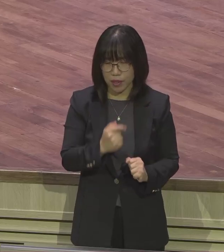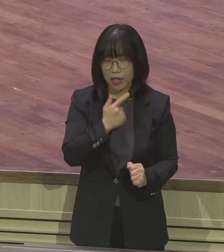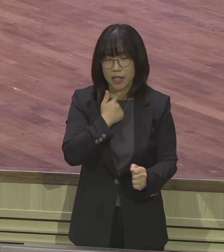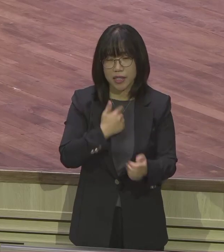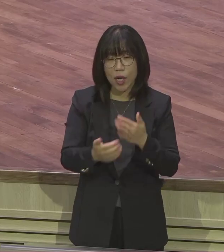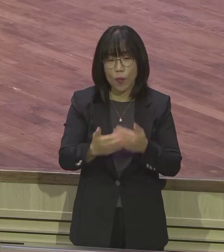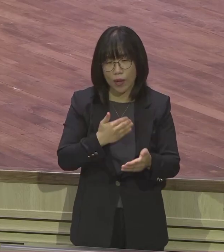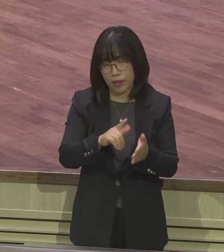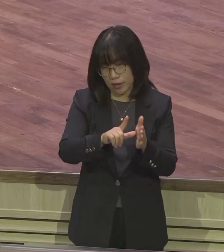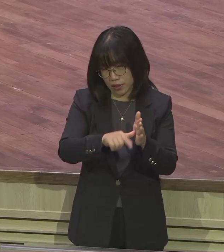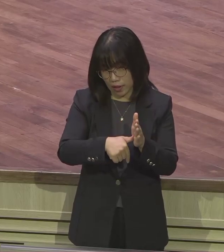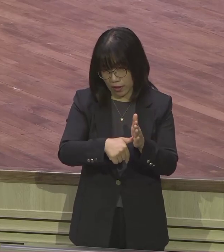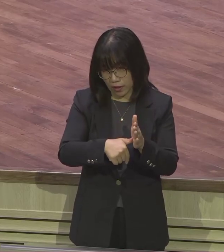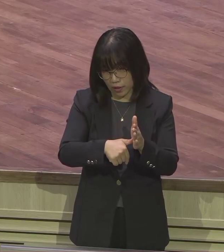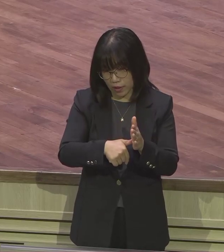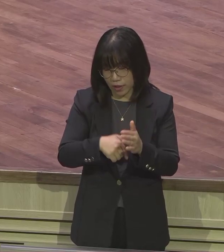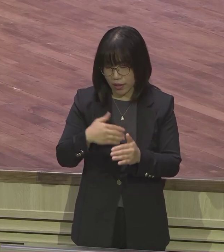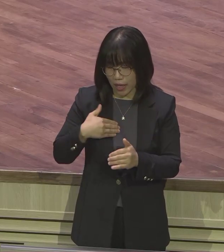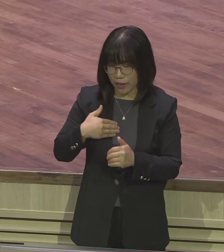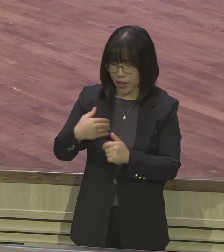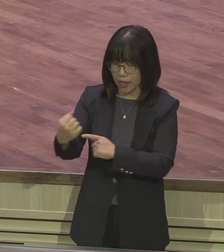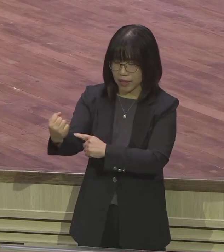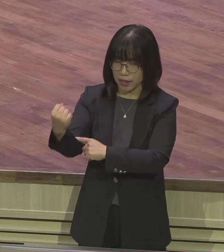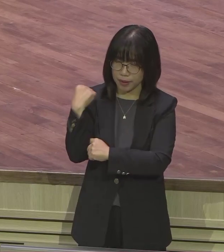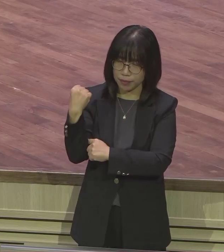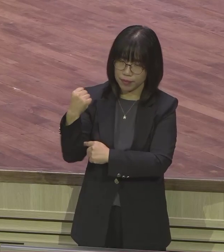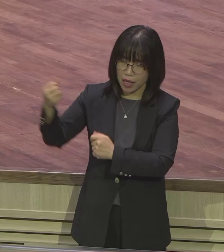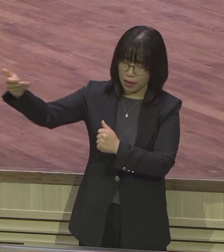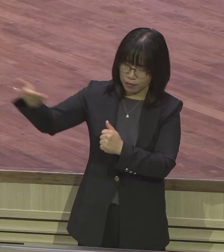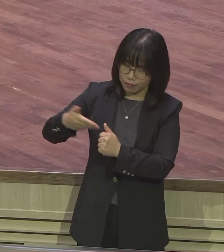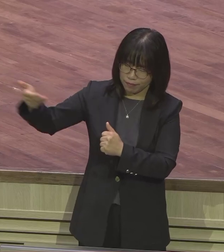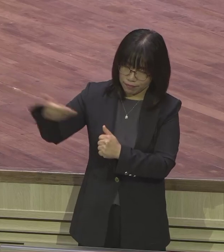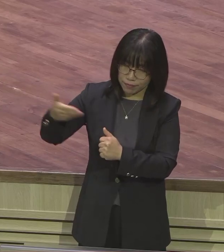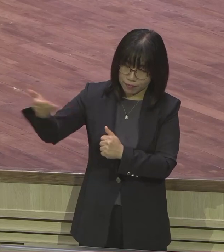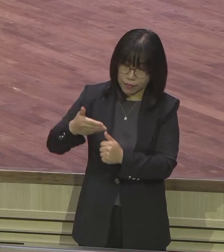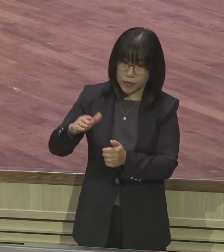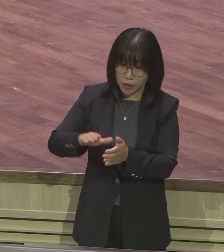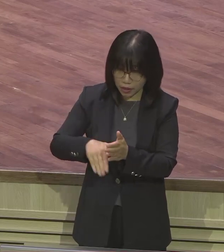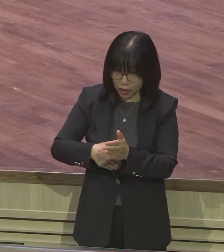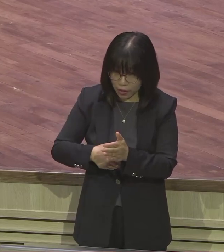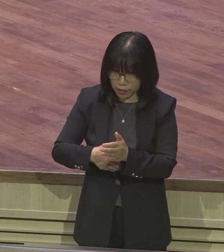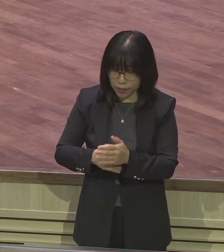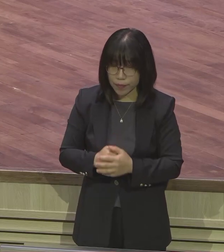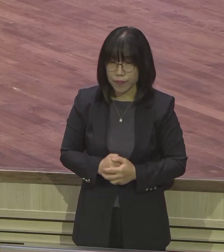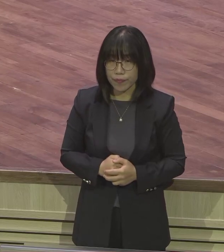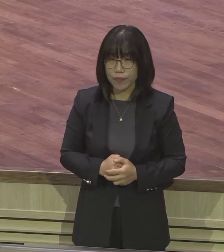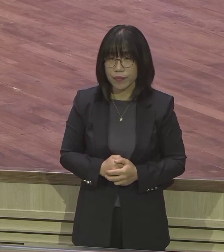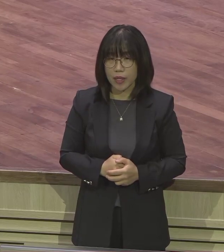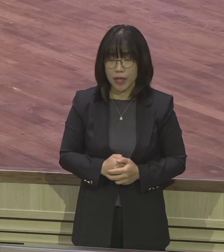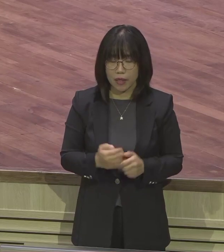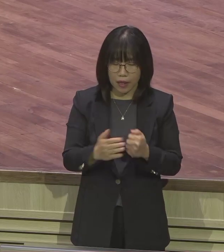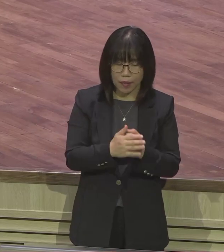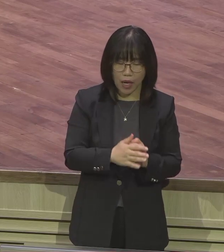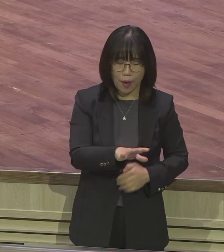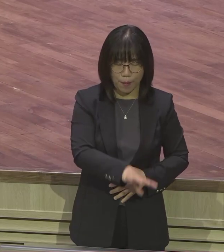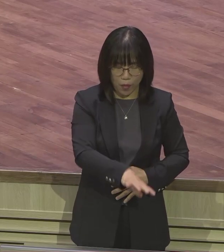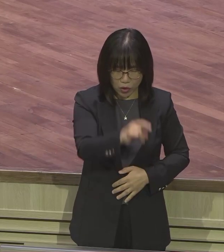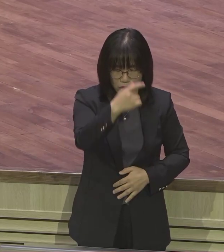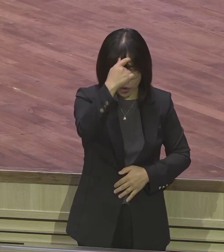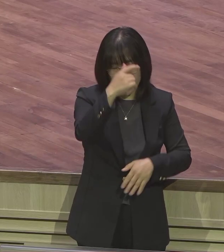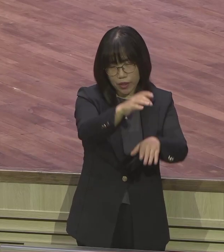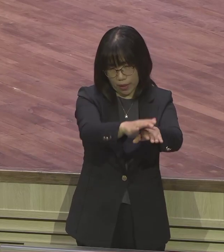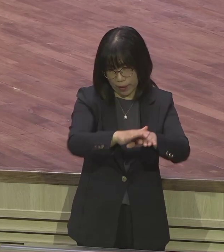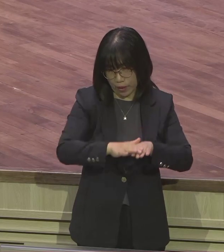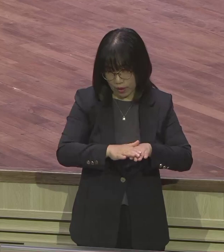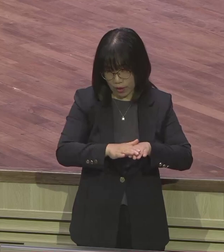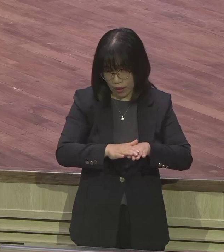체험하여 내 힘을 공급받는 시간이 되는 것이다. 그래서 모든 사역의 힘도 예배에서 흘러나오는